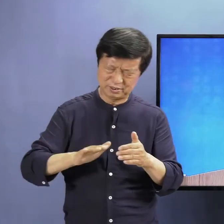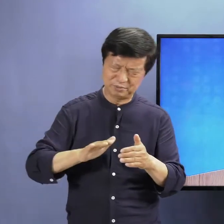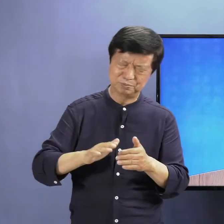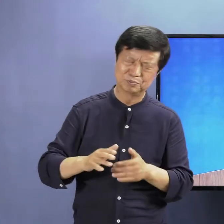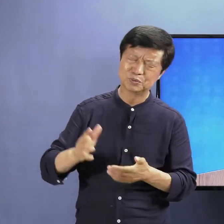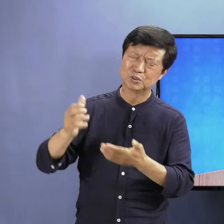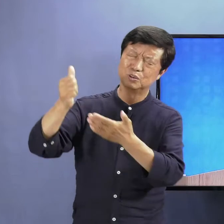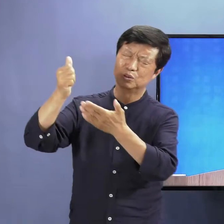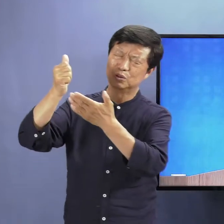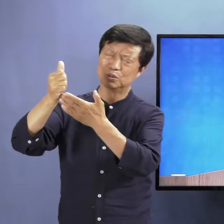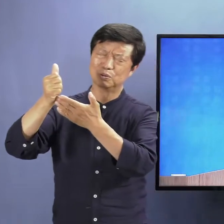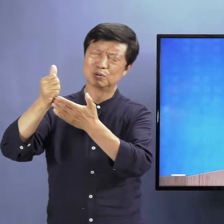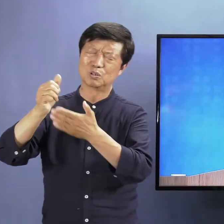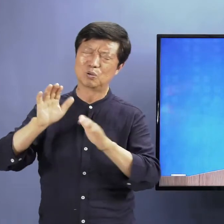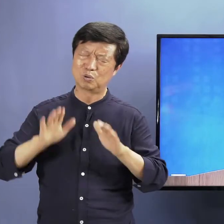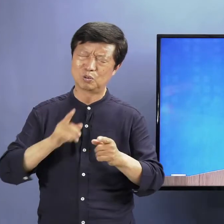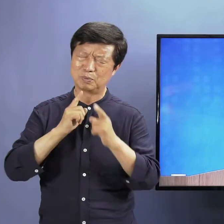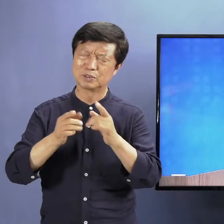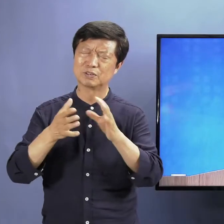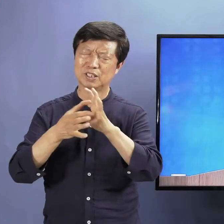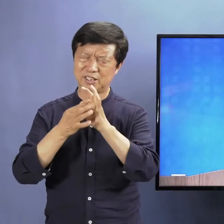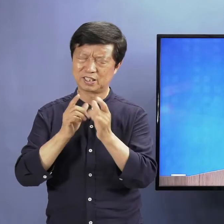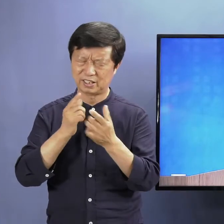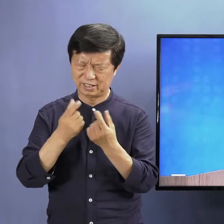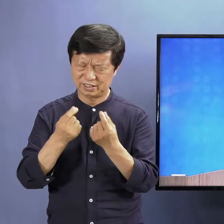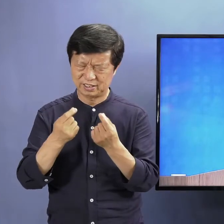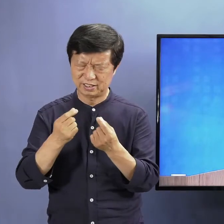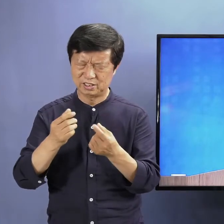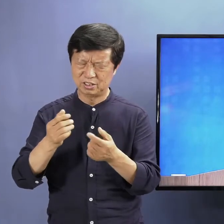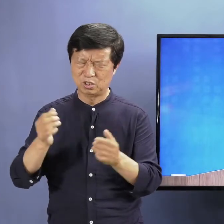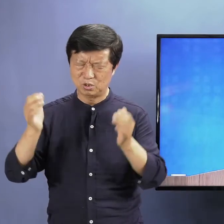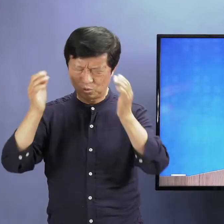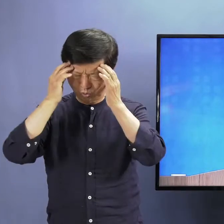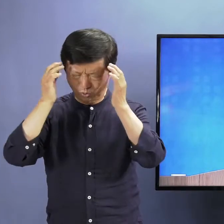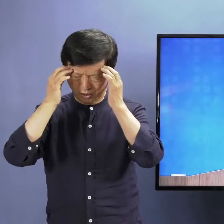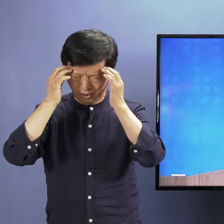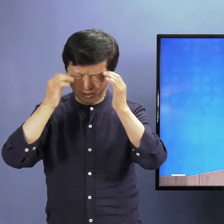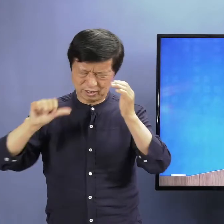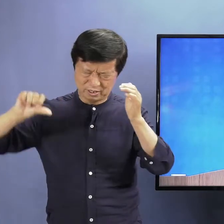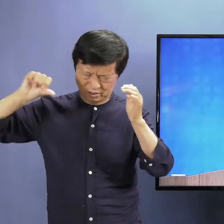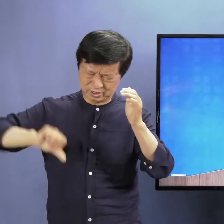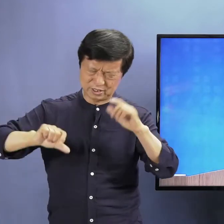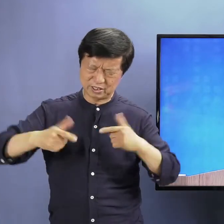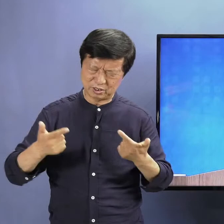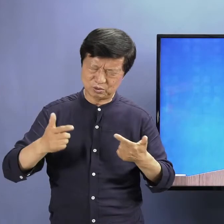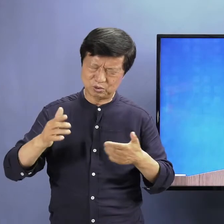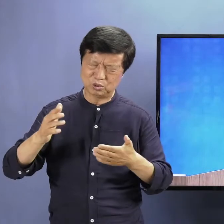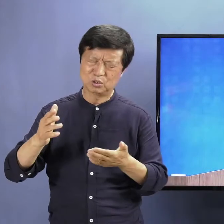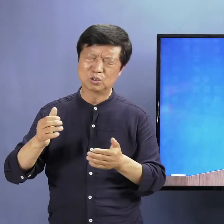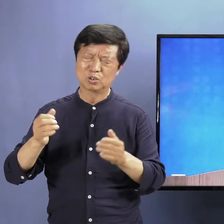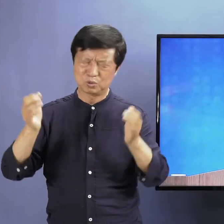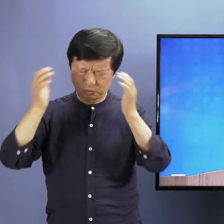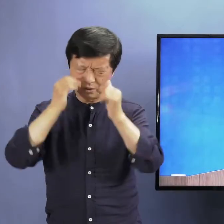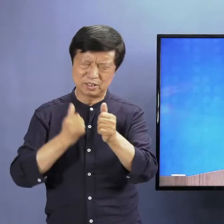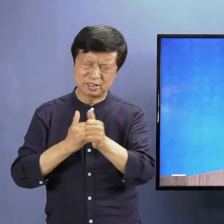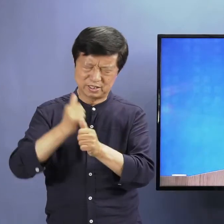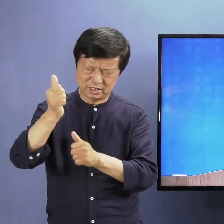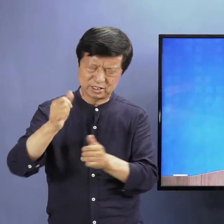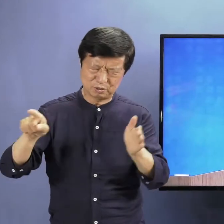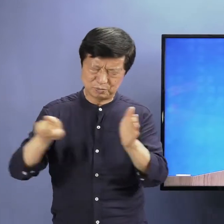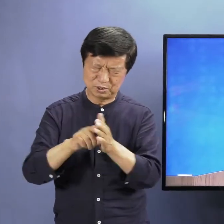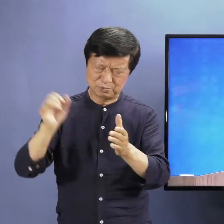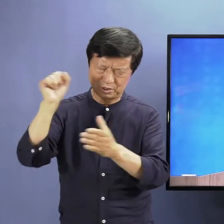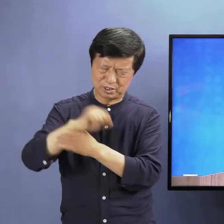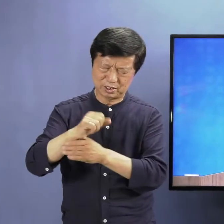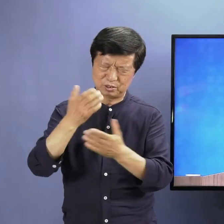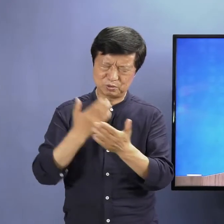주님은 오늘 말씀처럼 고난을 당하지 않고 감당해야 할 수 있는 믿음 허락하여 주시옵소서. 그리고